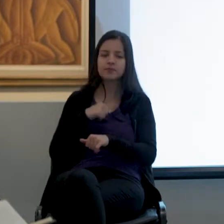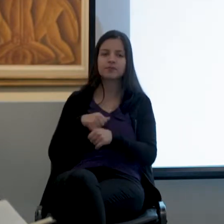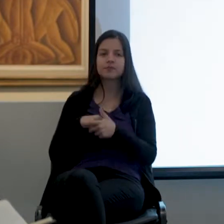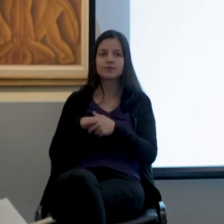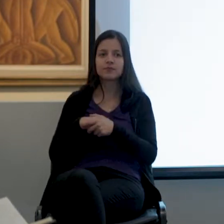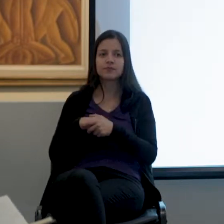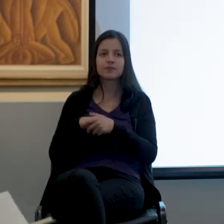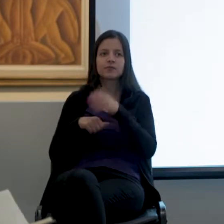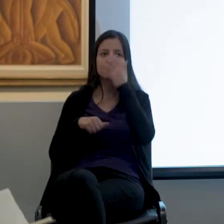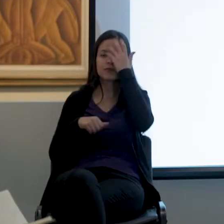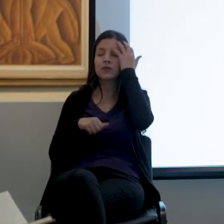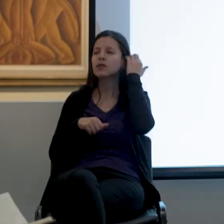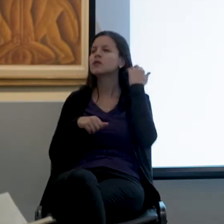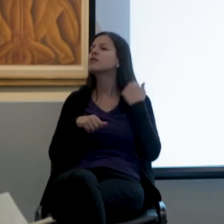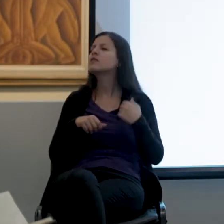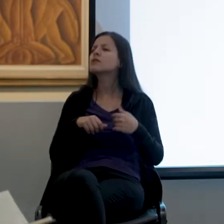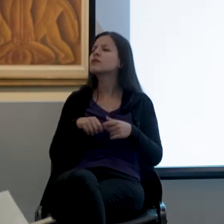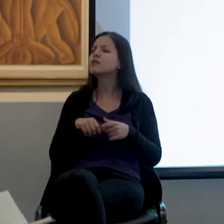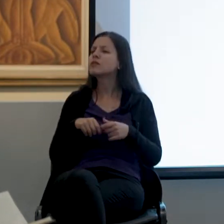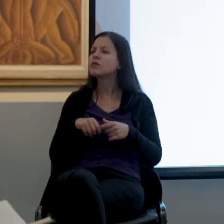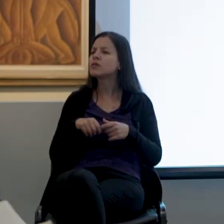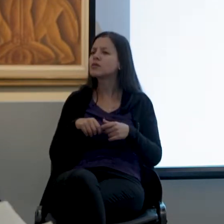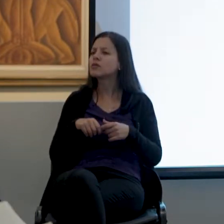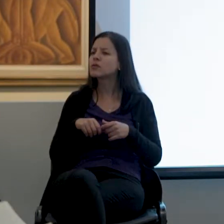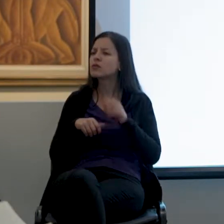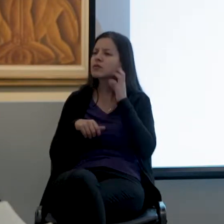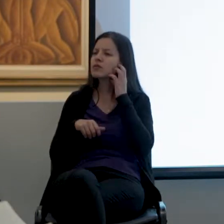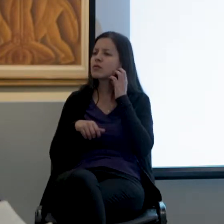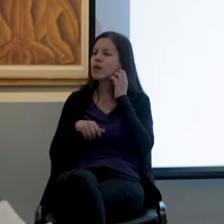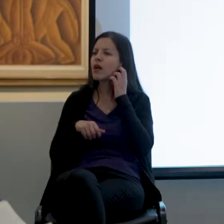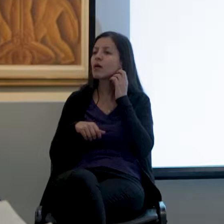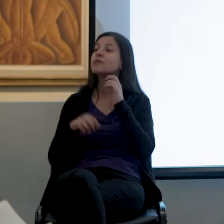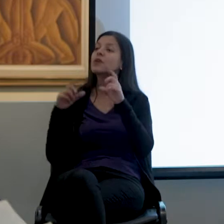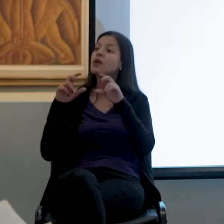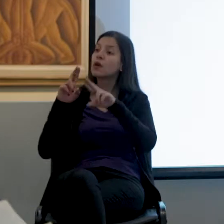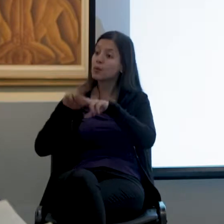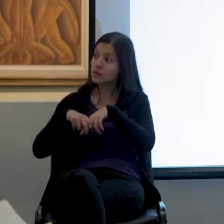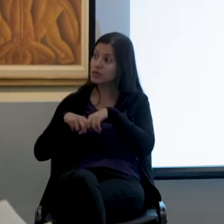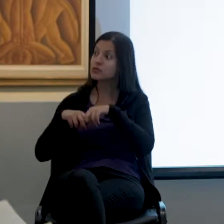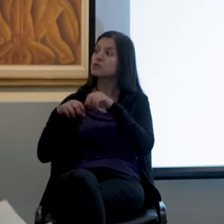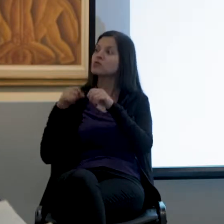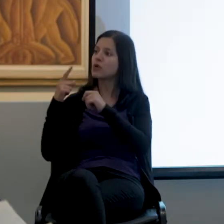Porque eles foram expulsos do Japão e tiveram que ir para outro lugar no mundo.